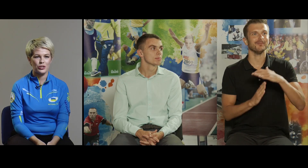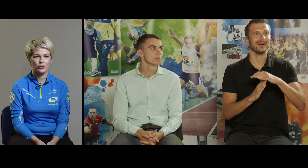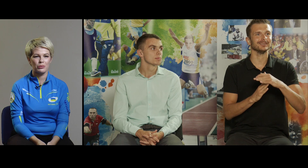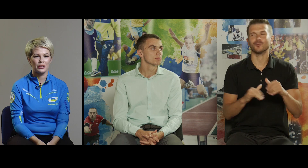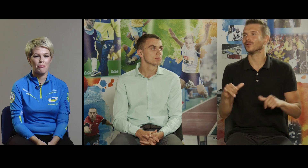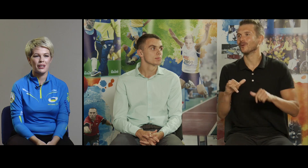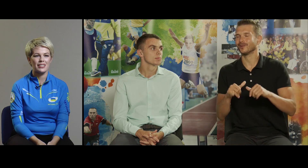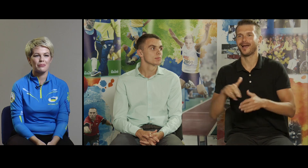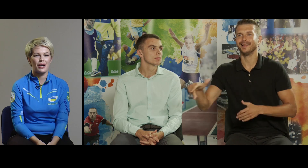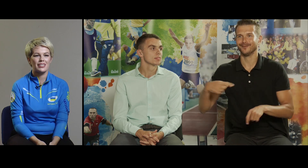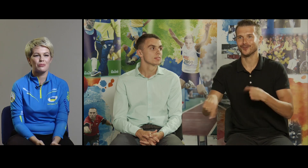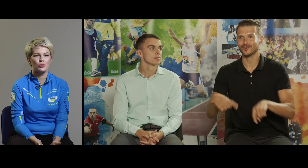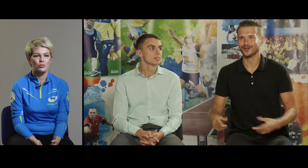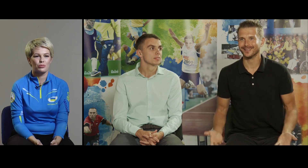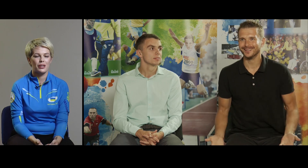Хочеться отримати